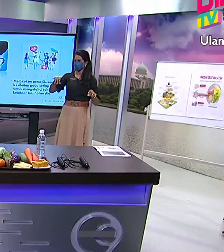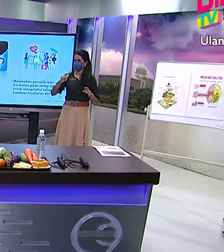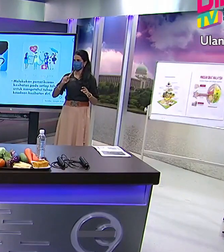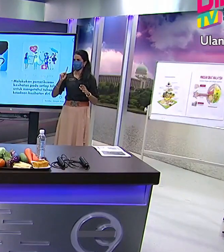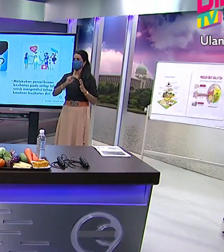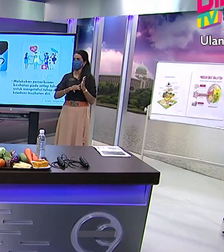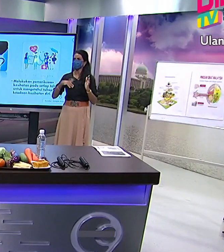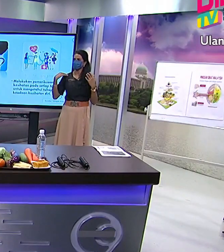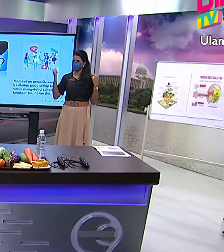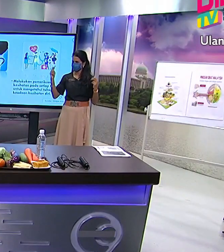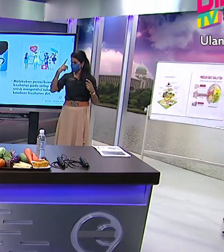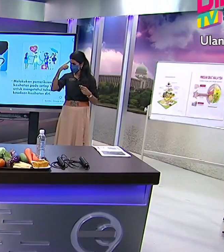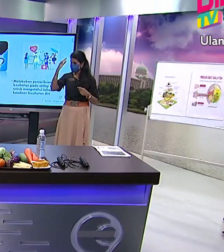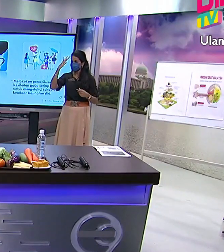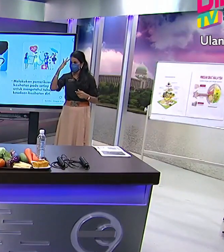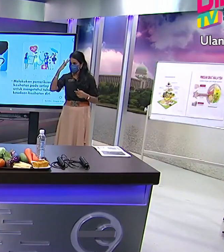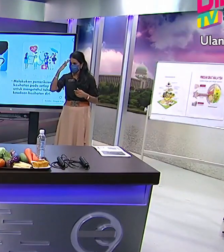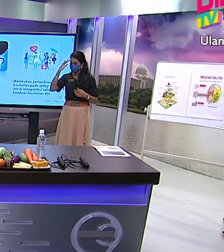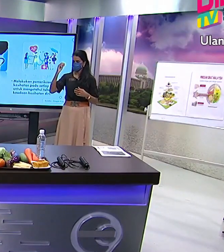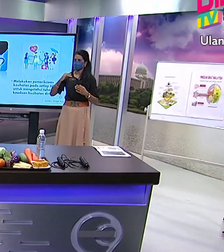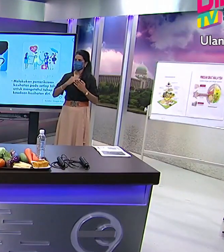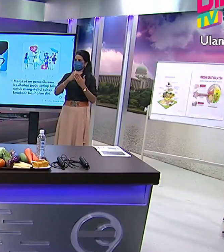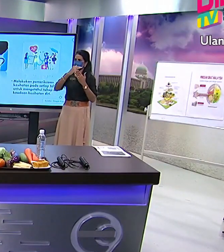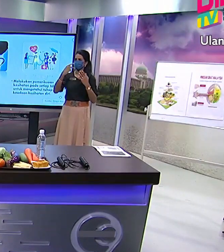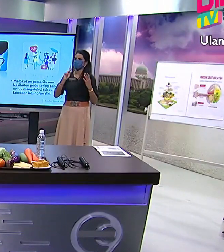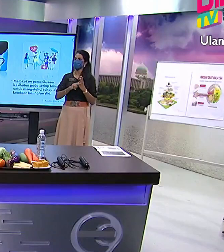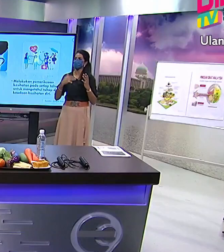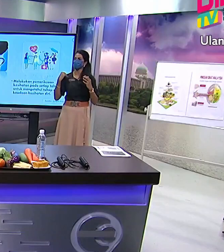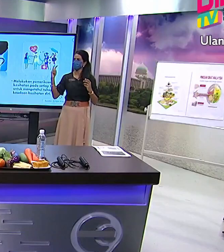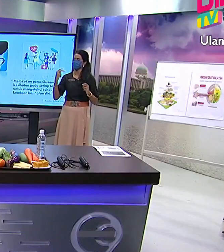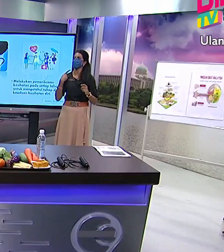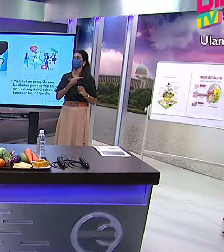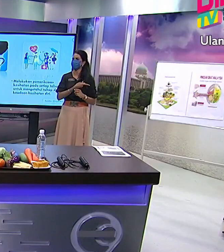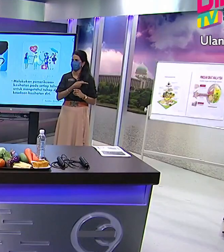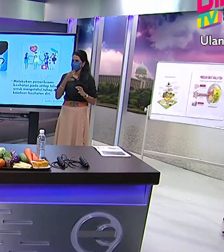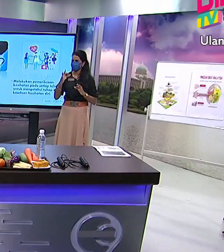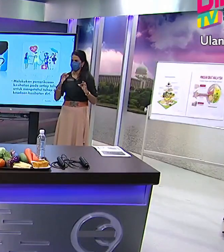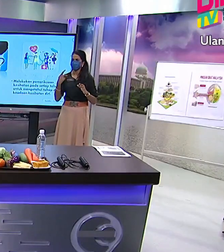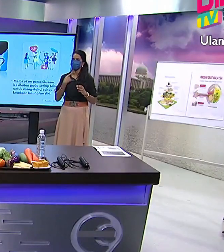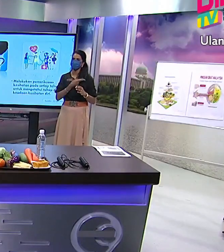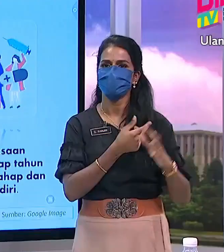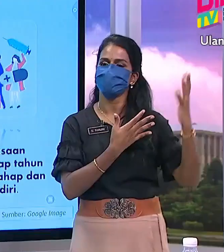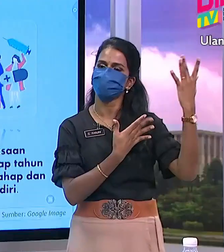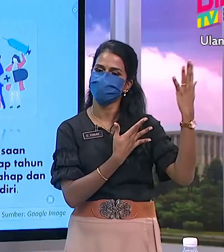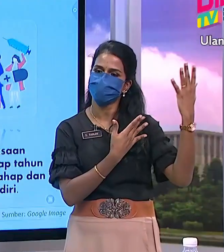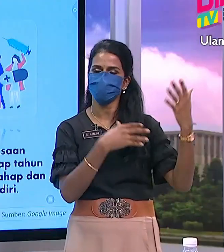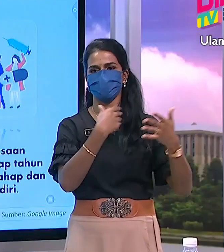pemeriksaan kesihatan untuk tahu tahap kesihatan kita. Kalau kita tunggu